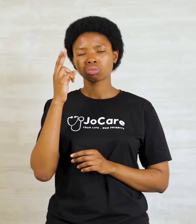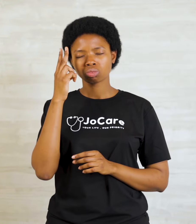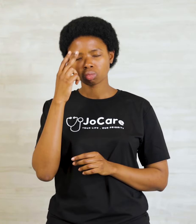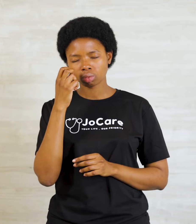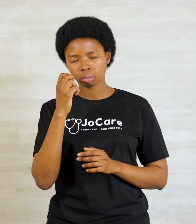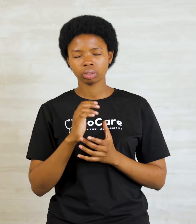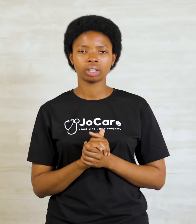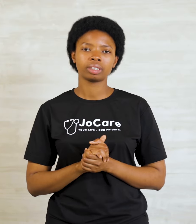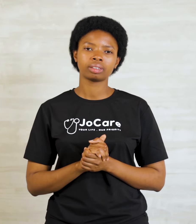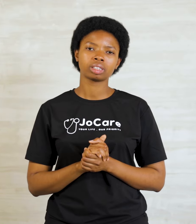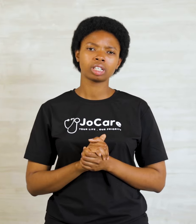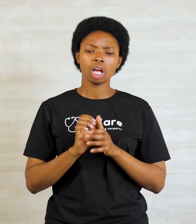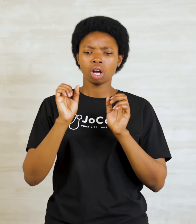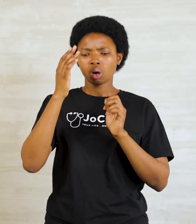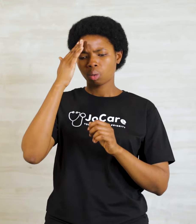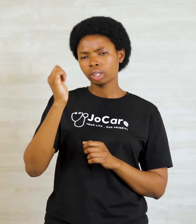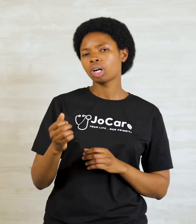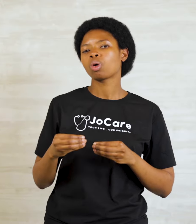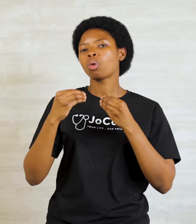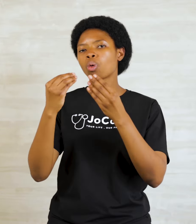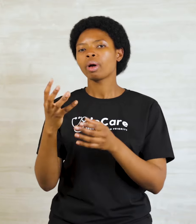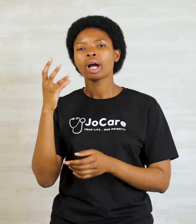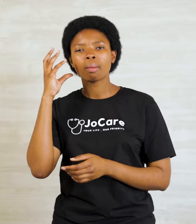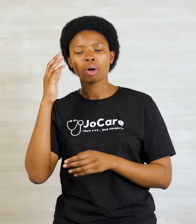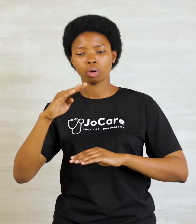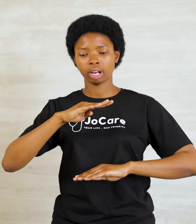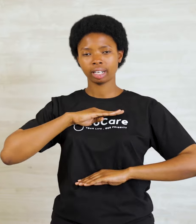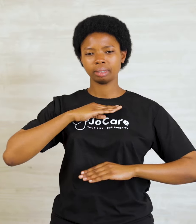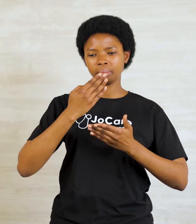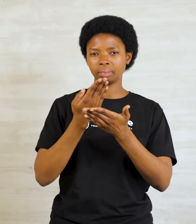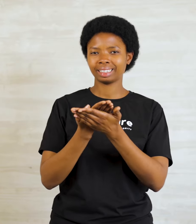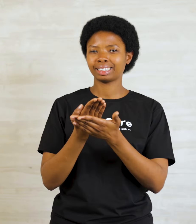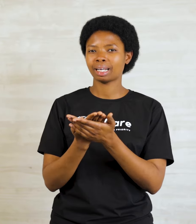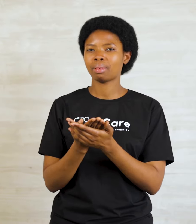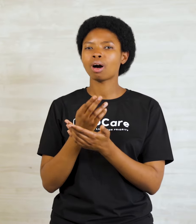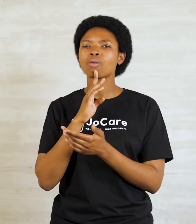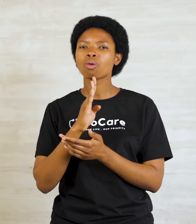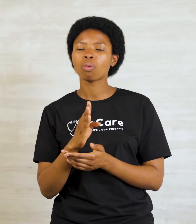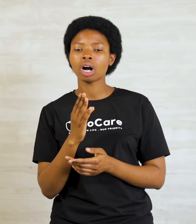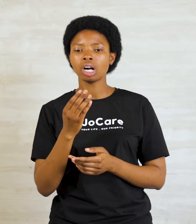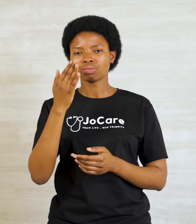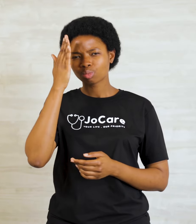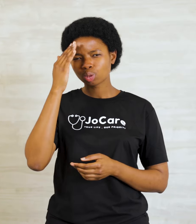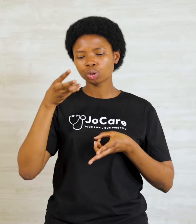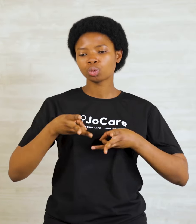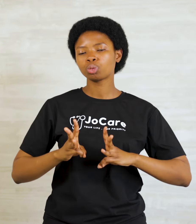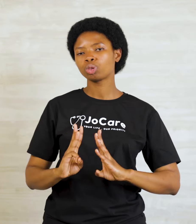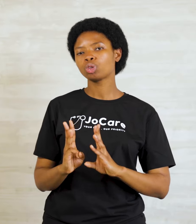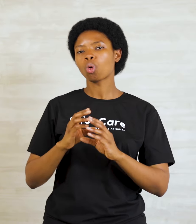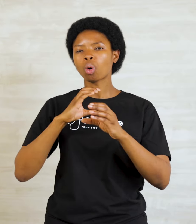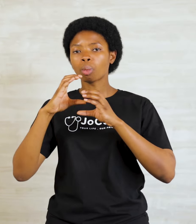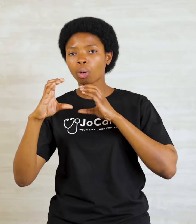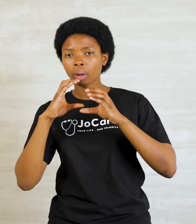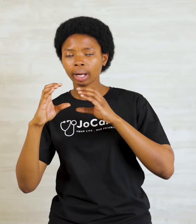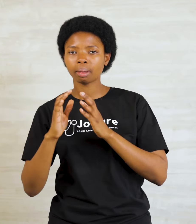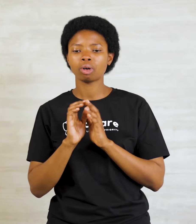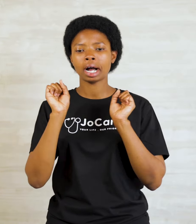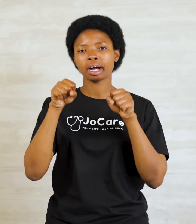ya makuru ahagije, birasaba kuba uzi uburyo uri bumukominikemo. Yego. Akabasha kubyumva.